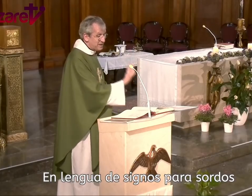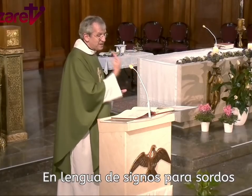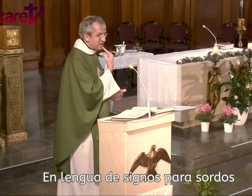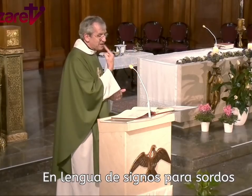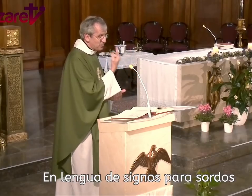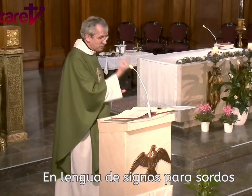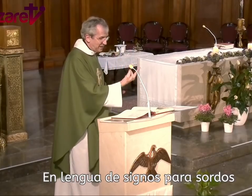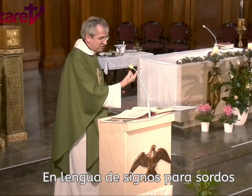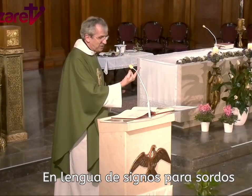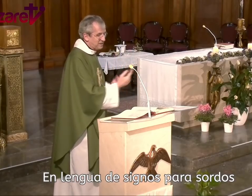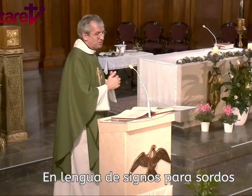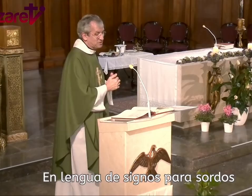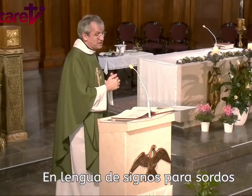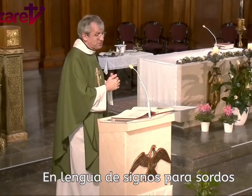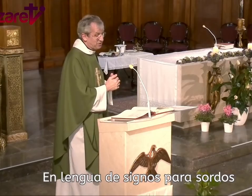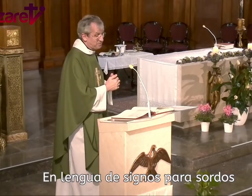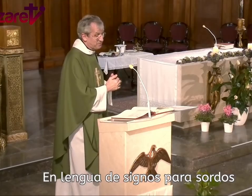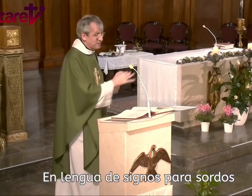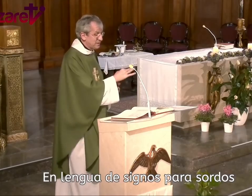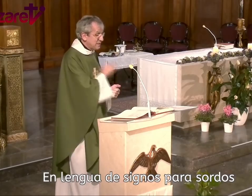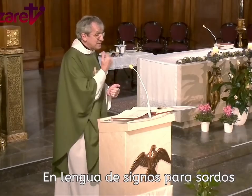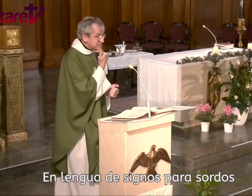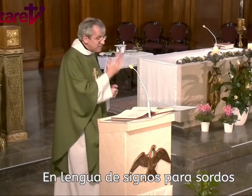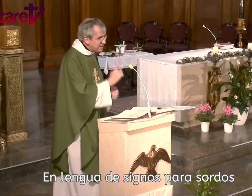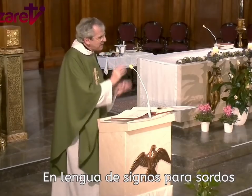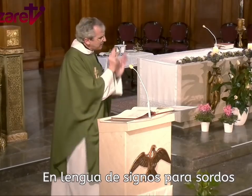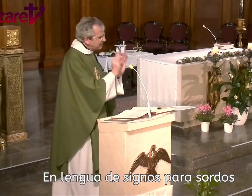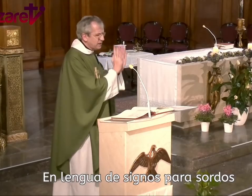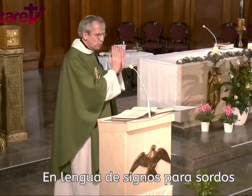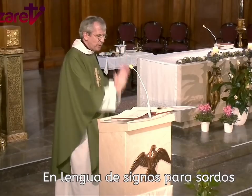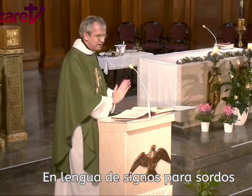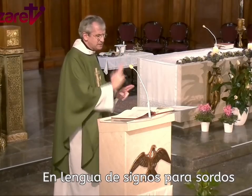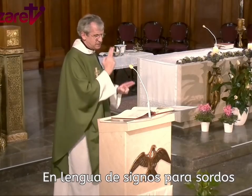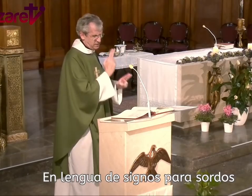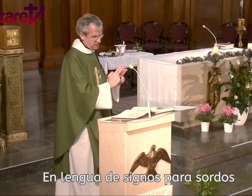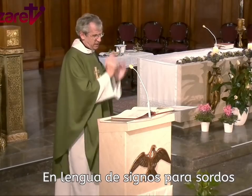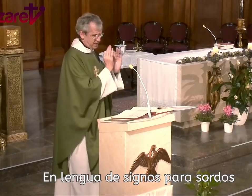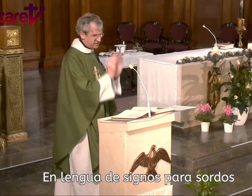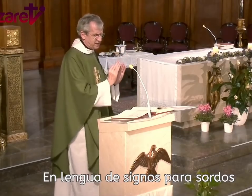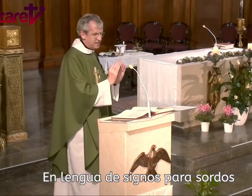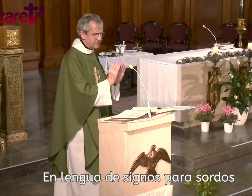Un talento Y le dijo Señor Sabía que tú eres exigente